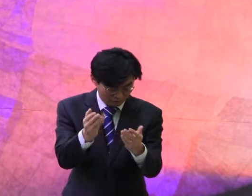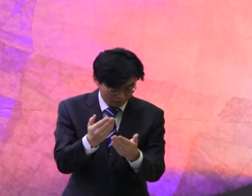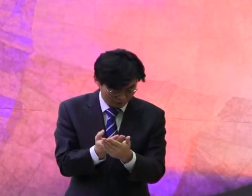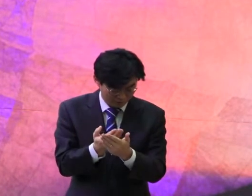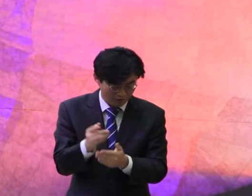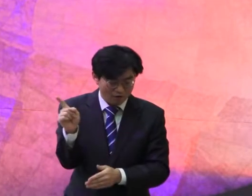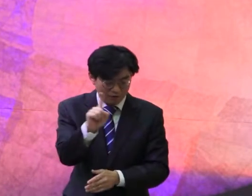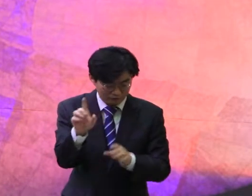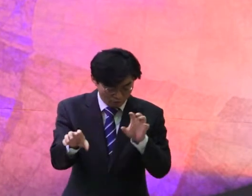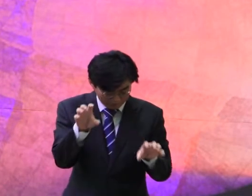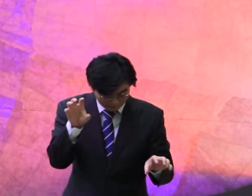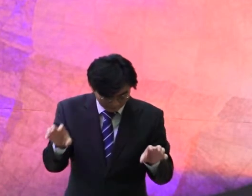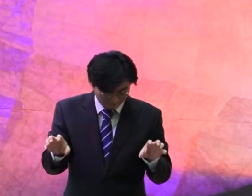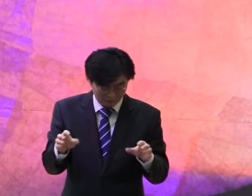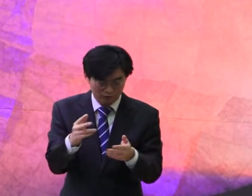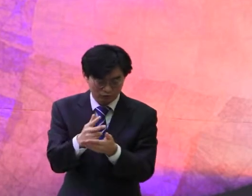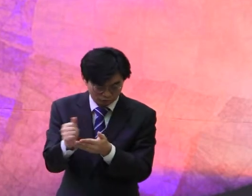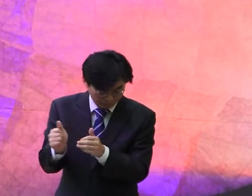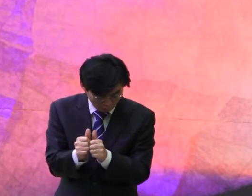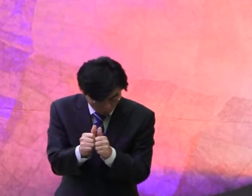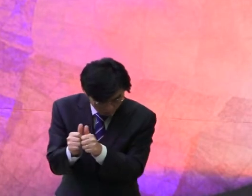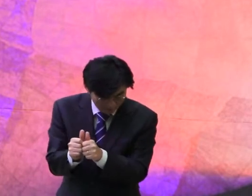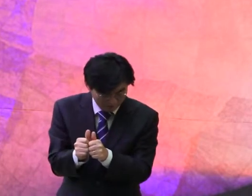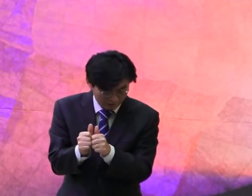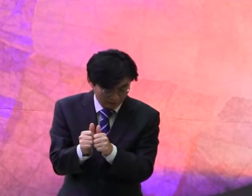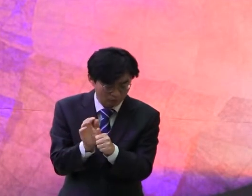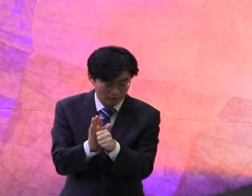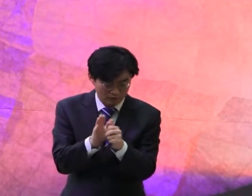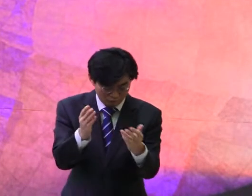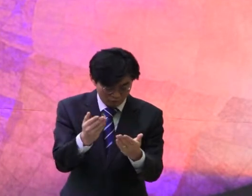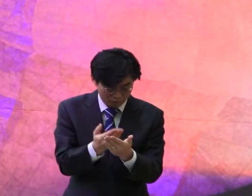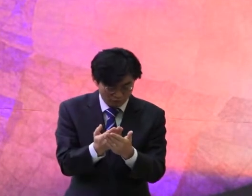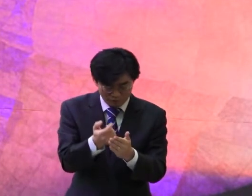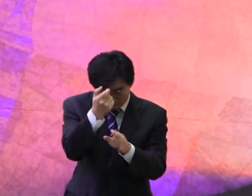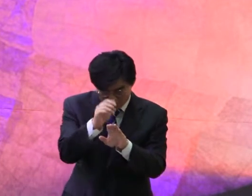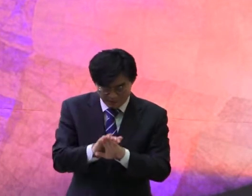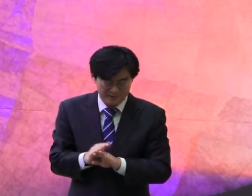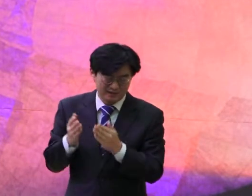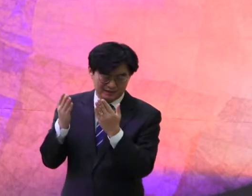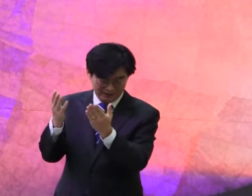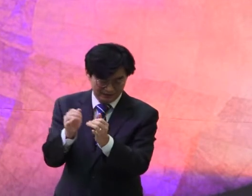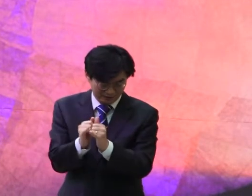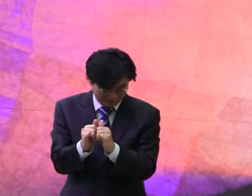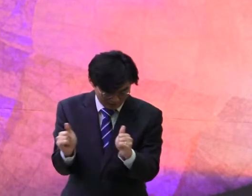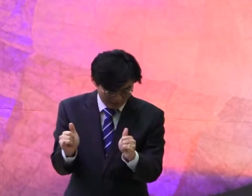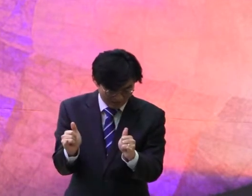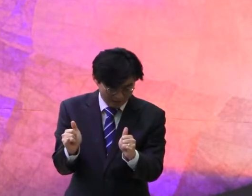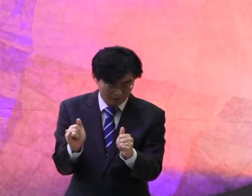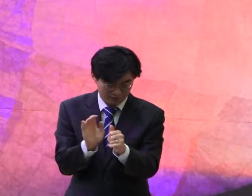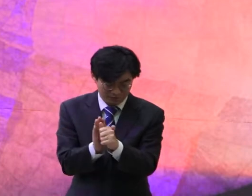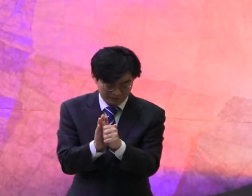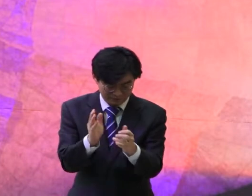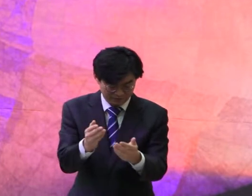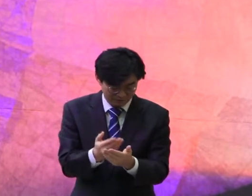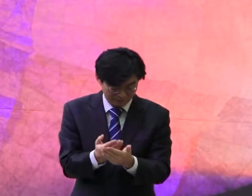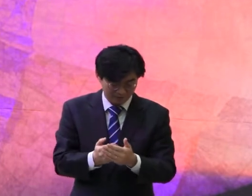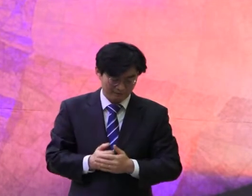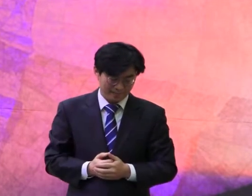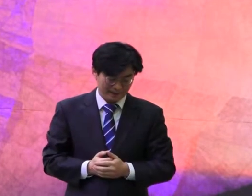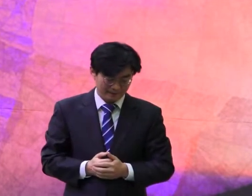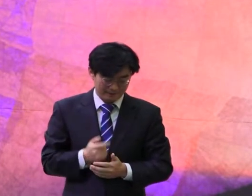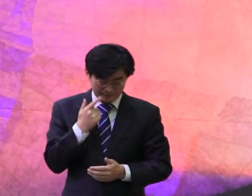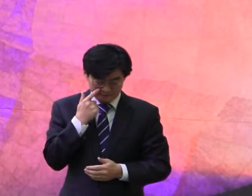주시며 예배자가 되게 하여 주시옵소서. 아버지 하나님, 사순절이 시작되었습니다.